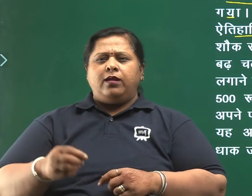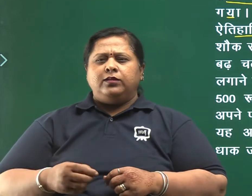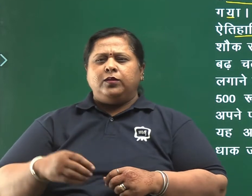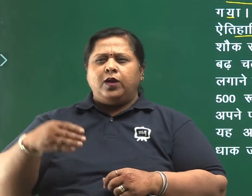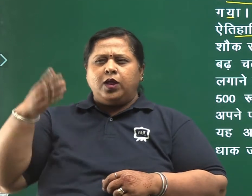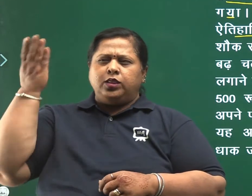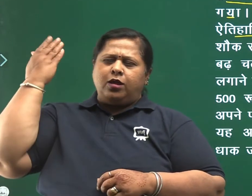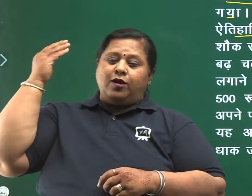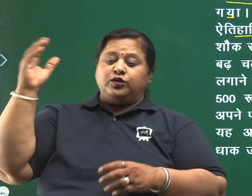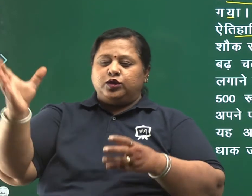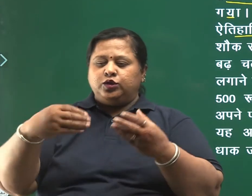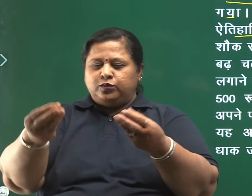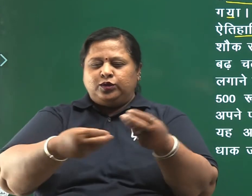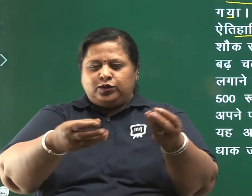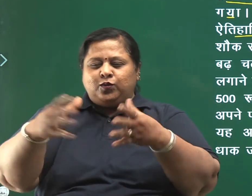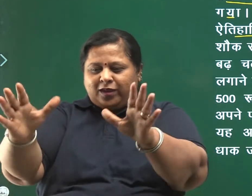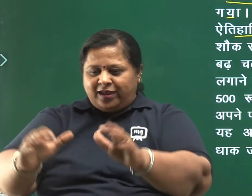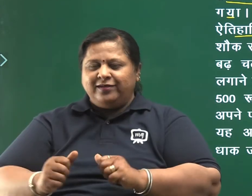ऐतिहासिक चीज़ों के